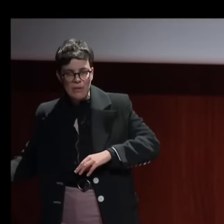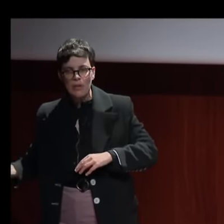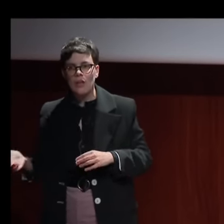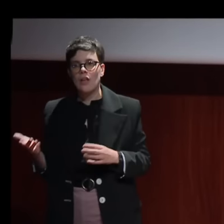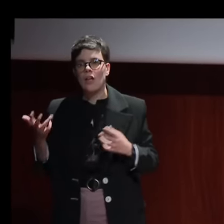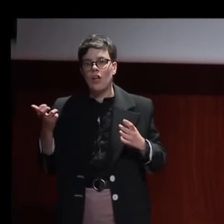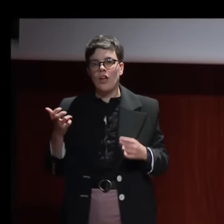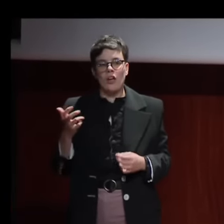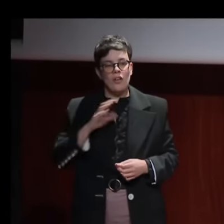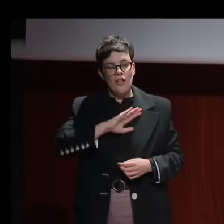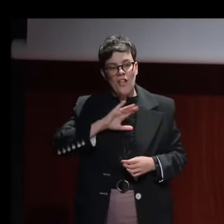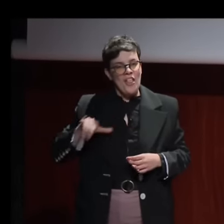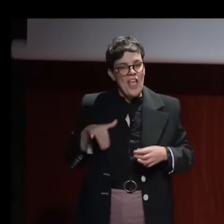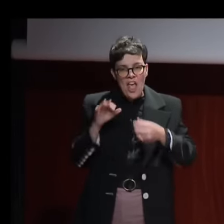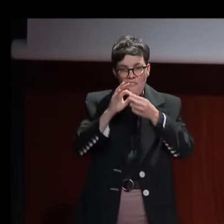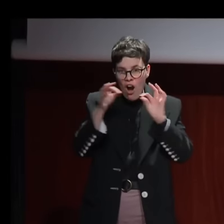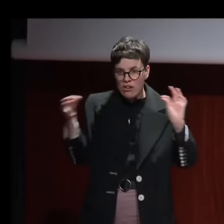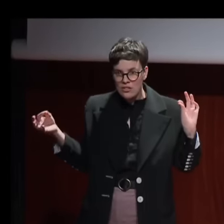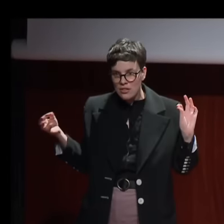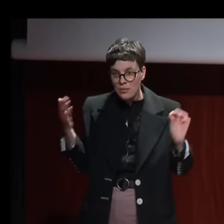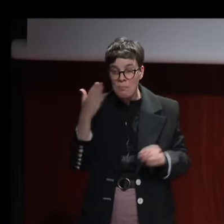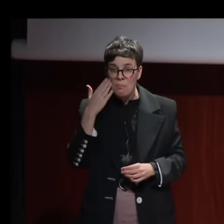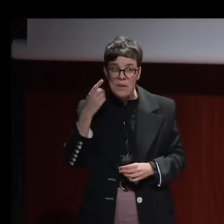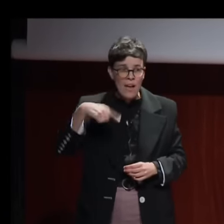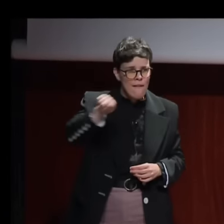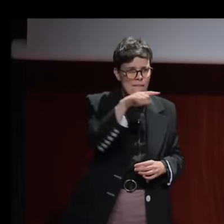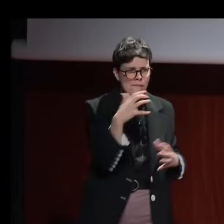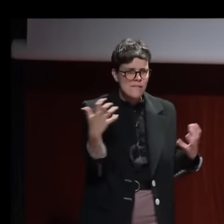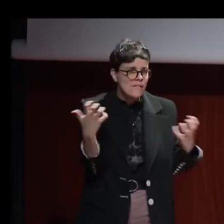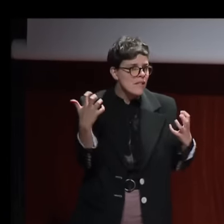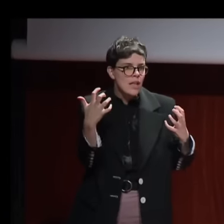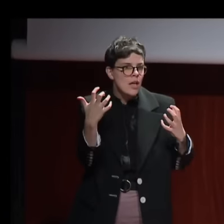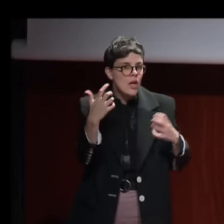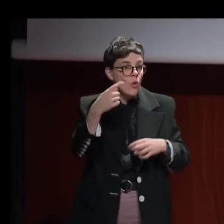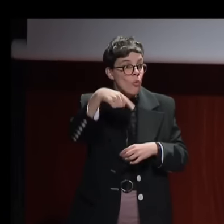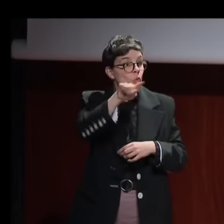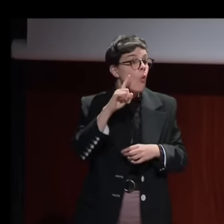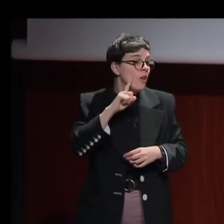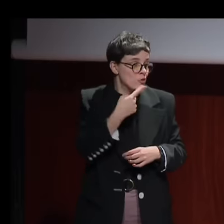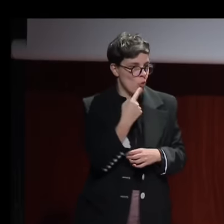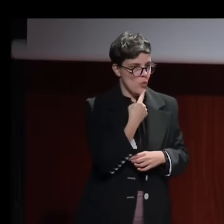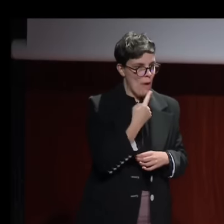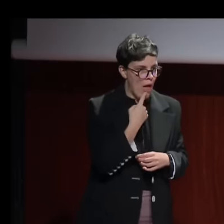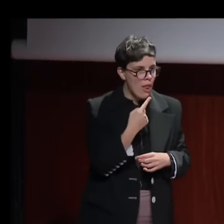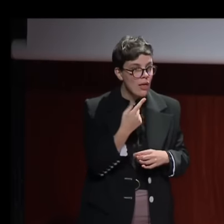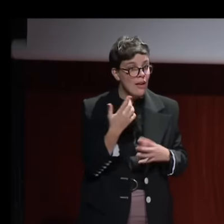Bon, alors je vais arrêter là parce qu'on n'a pas trop de temps. Maintenant,